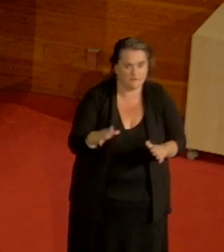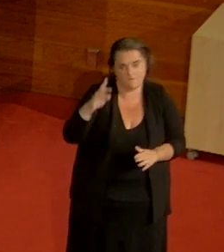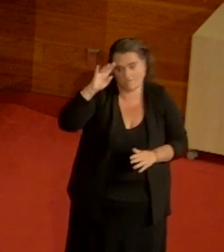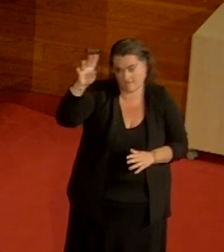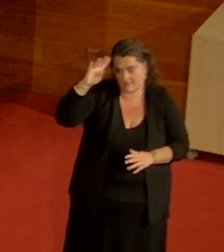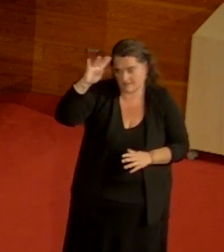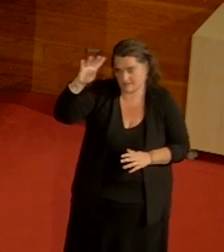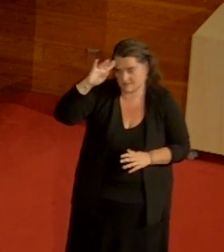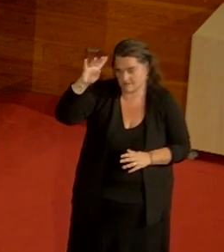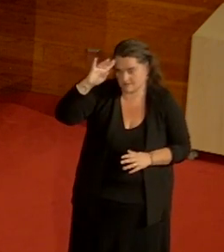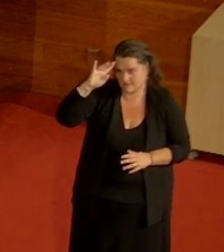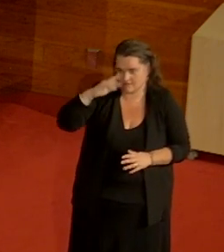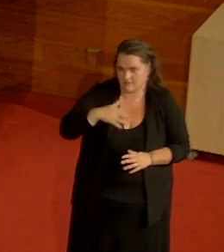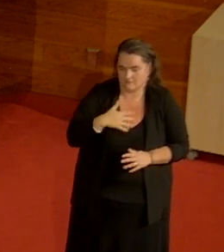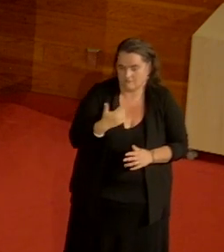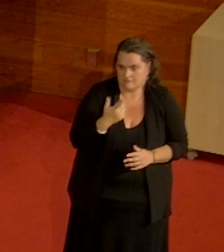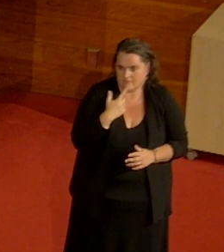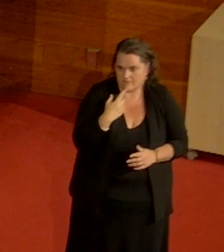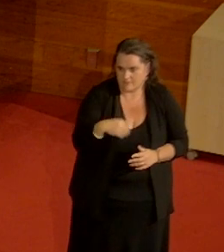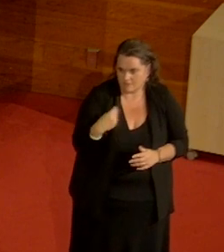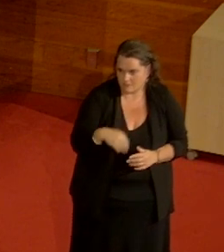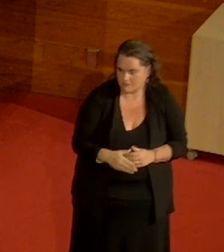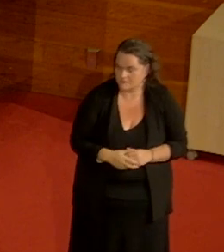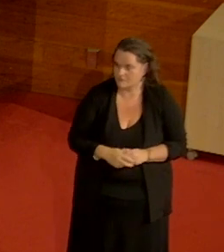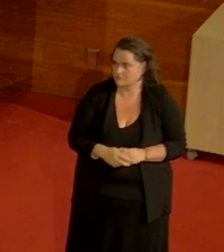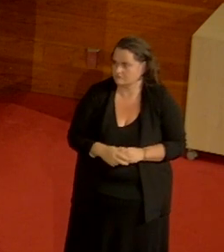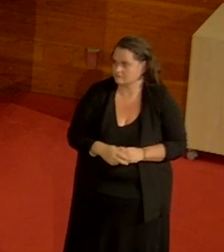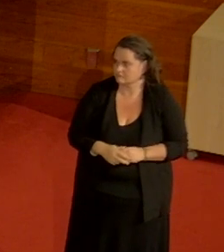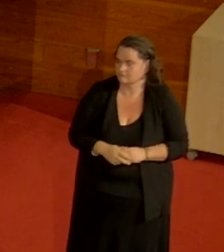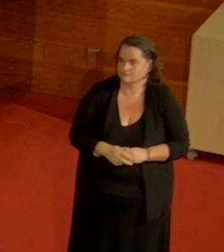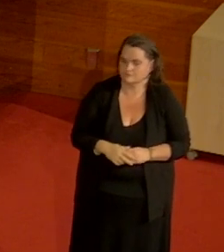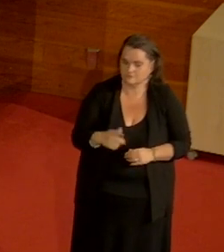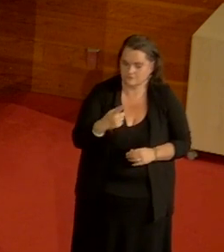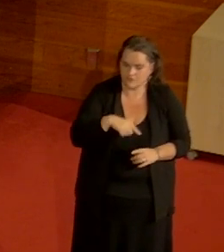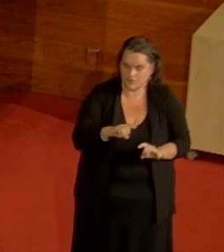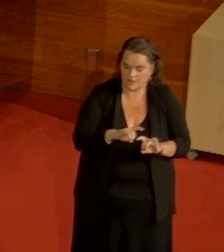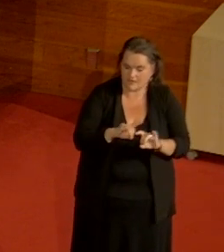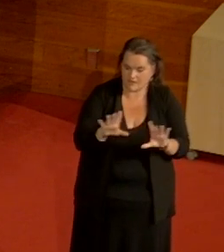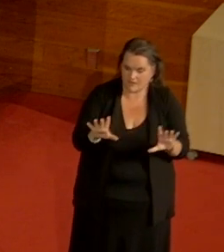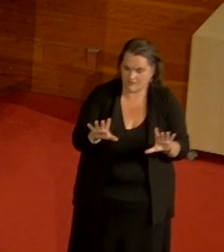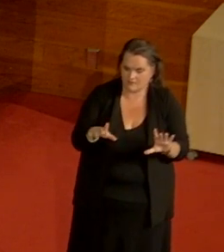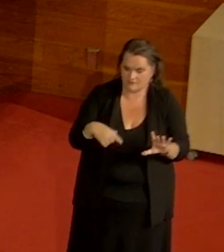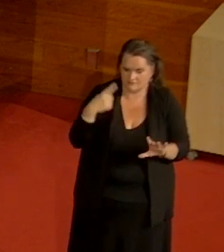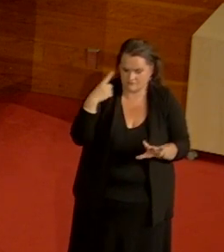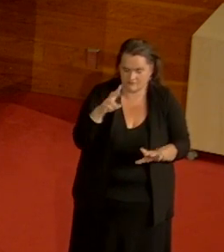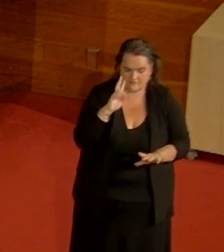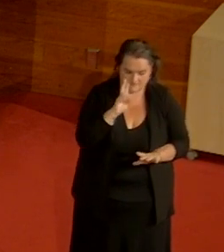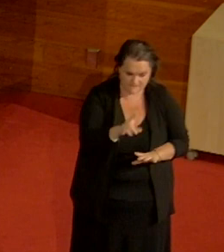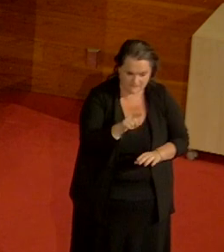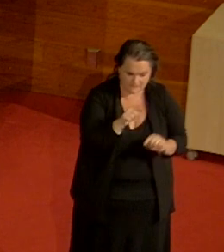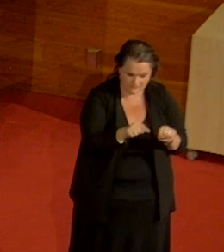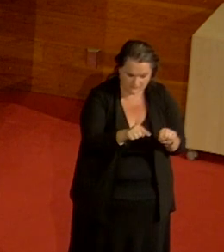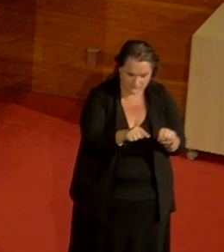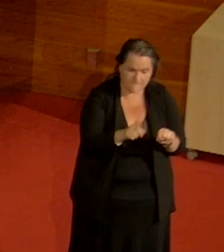de fantasía hablamos de lo mismo de Marcos en los que tengamos claro qué es lo que estamos viendo ahí si lo que estamos viendo Es